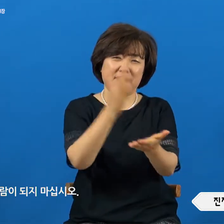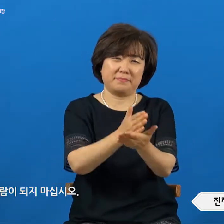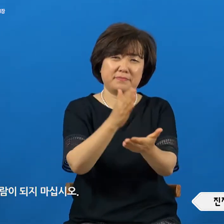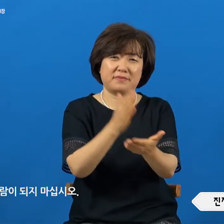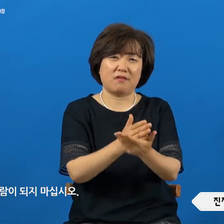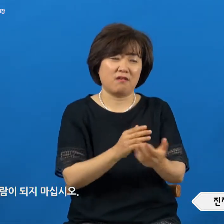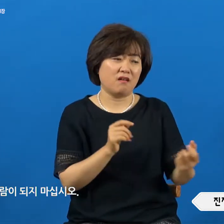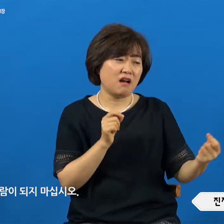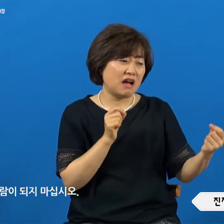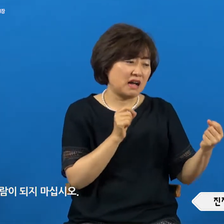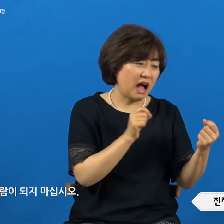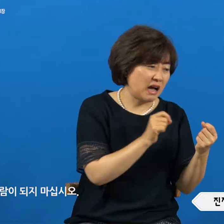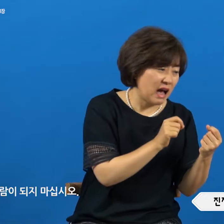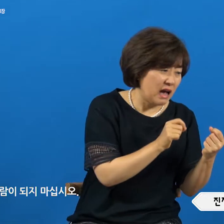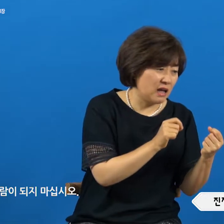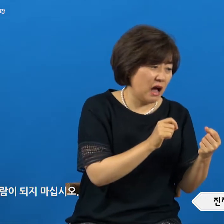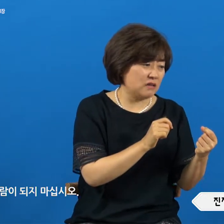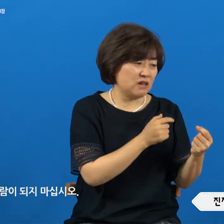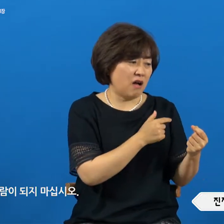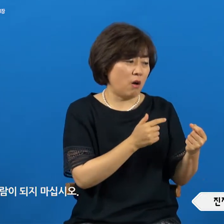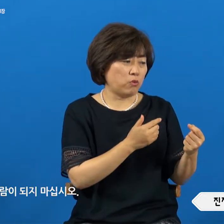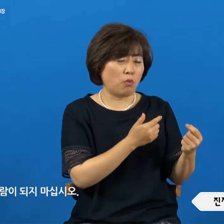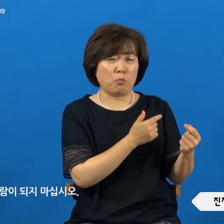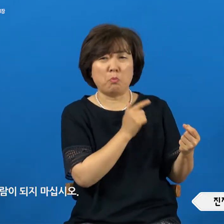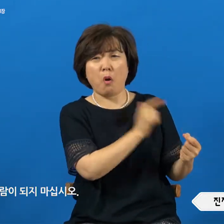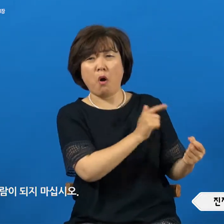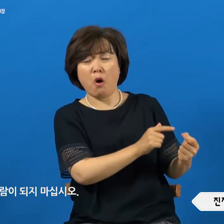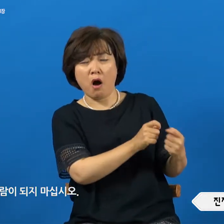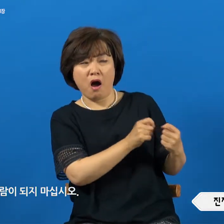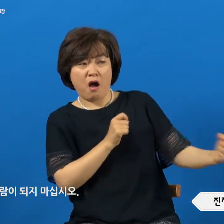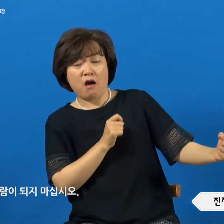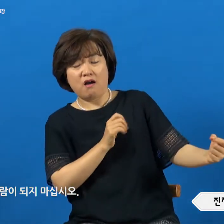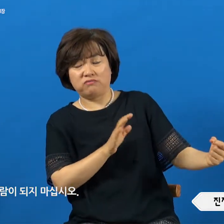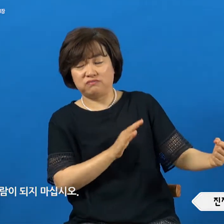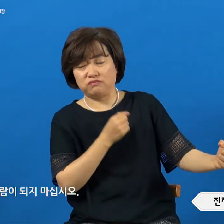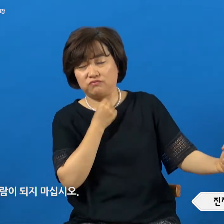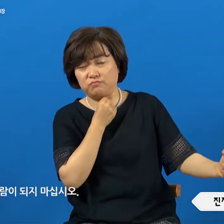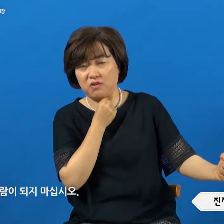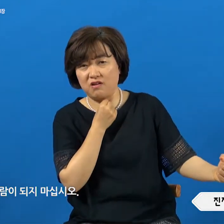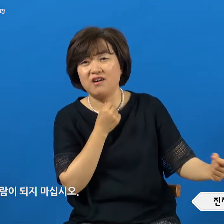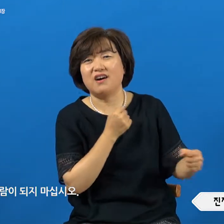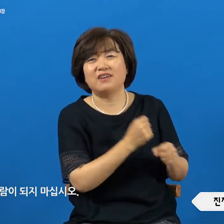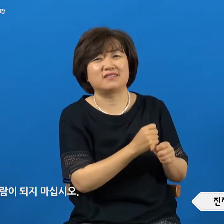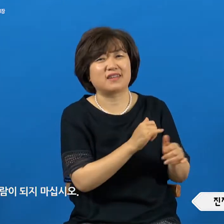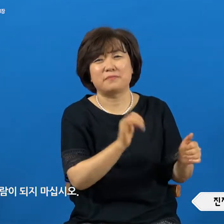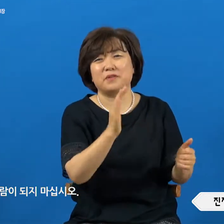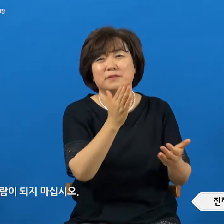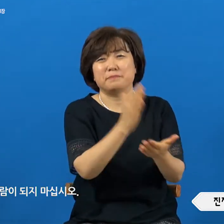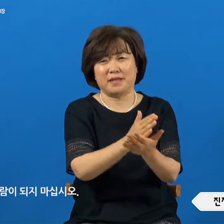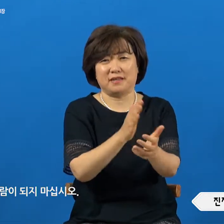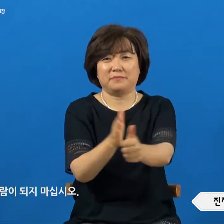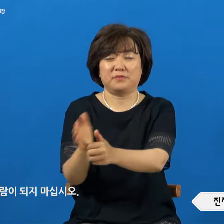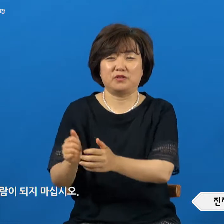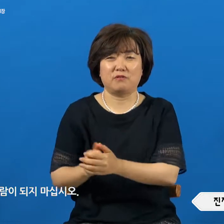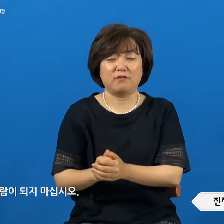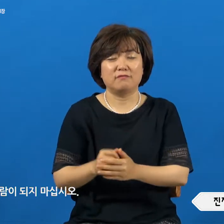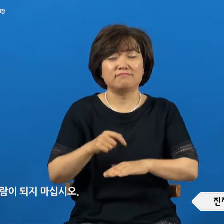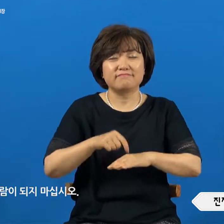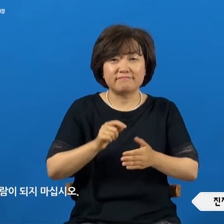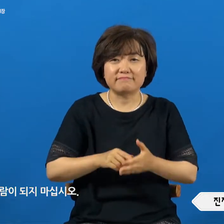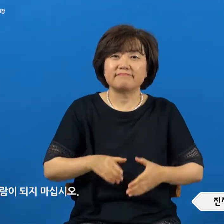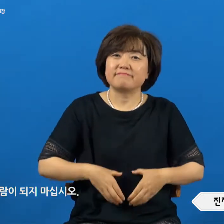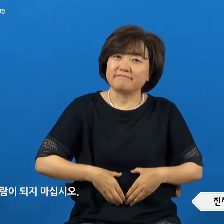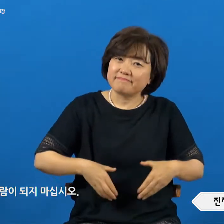하기엔 너무 먼 당신이 되지 마십시오. 오픈하고 쉐어하고 우리 안에